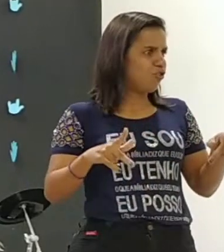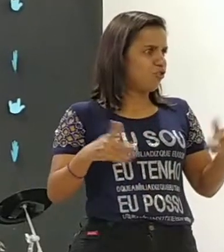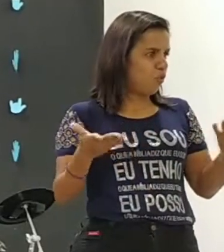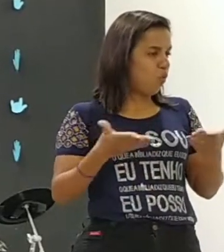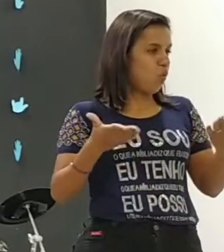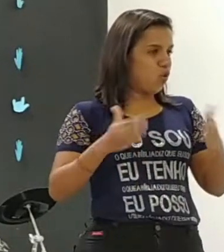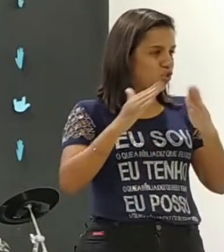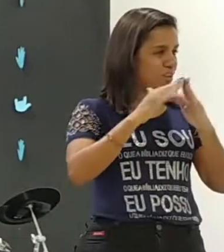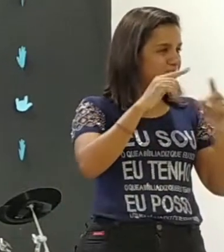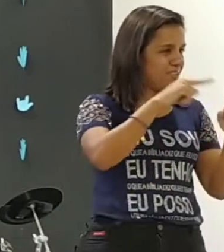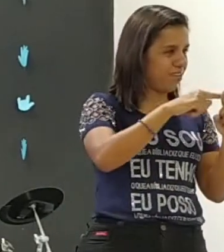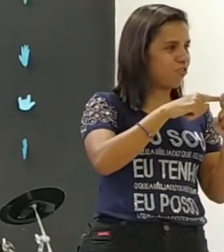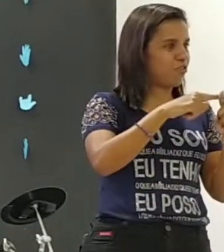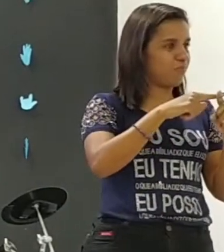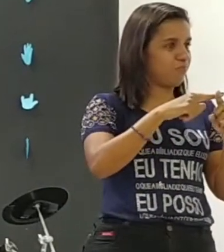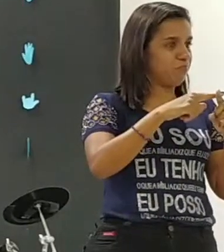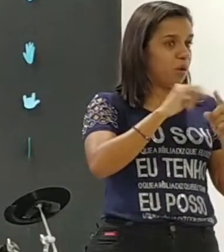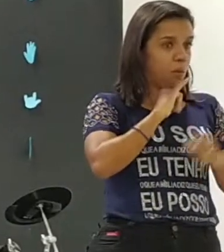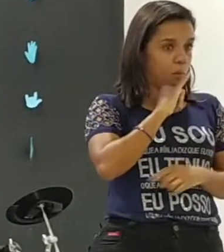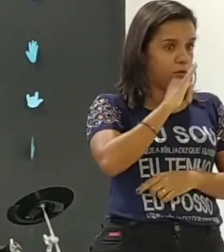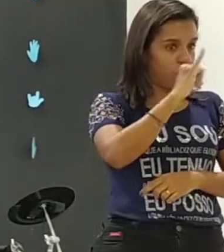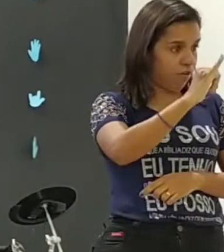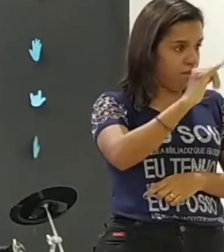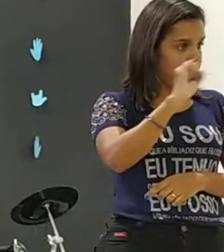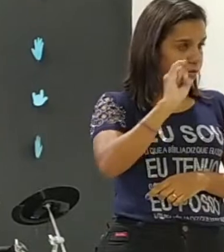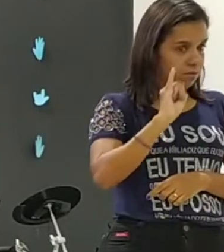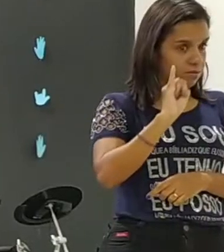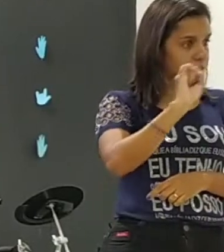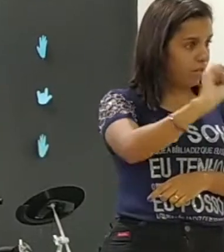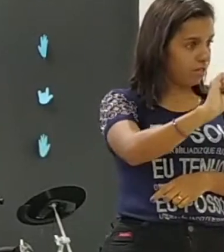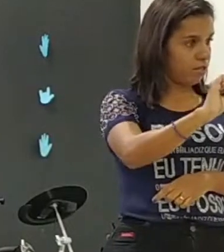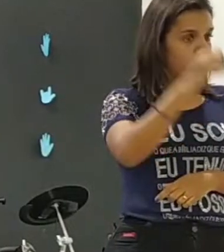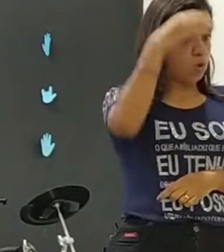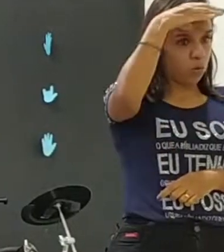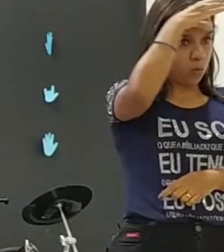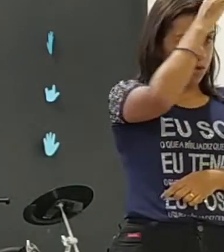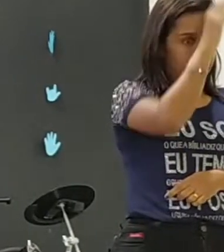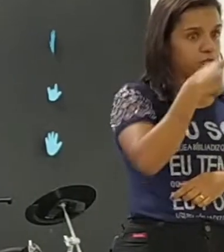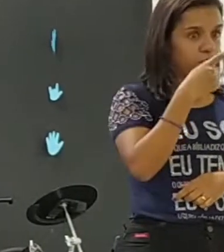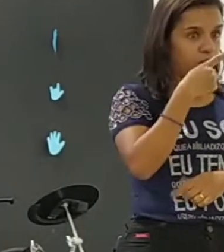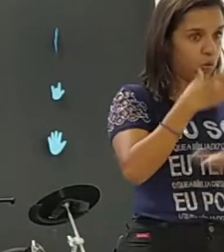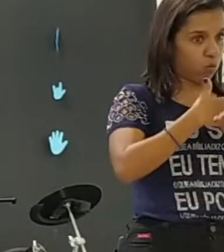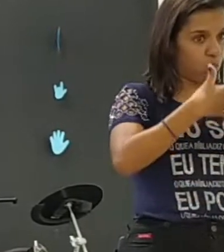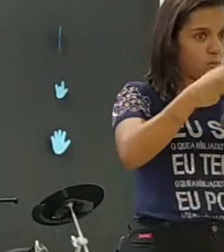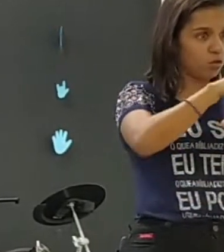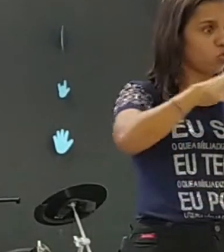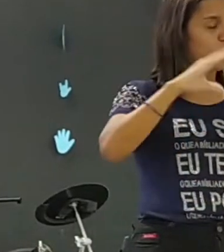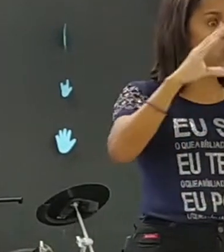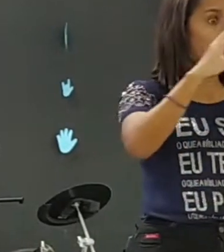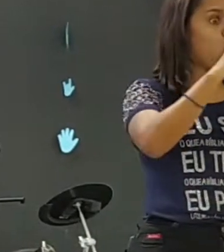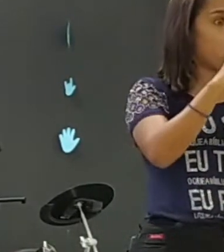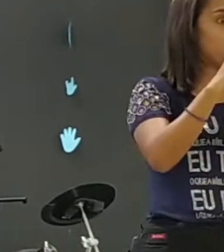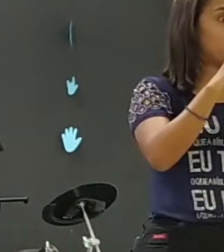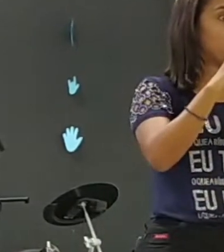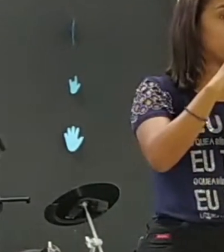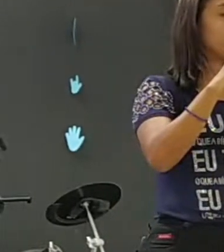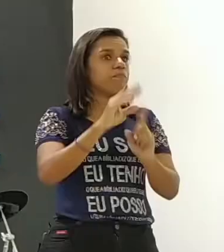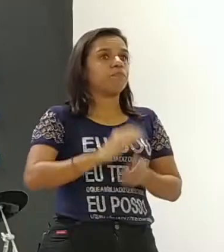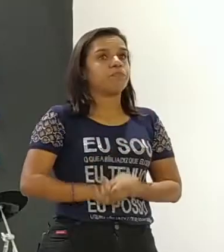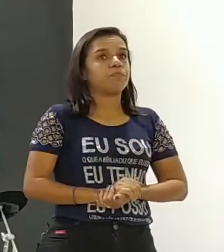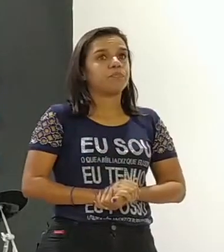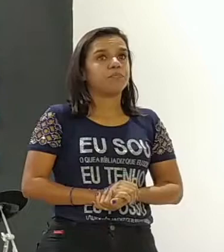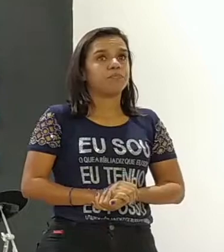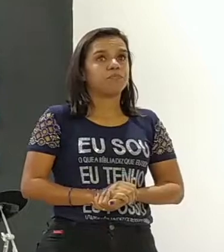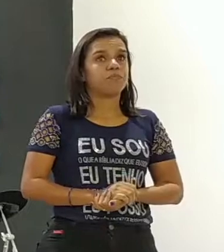Diferente. O profeta Isaías, que o nosso irmão Pedro já até citou aqui, ele vai ter uma passagem que ele vai falar